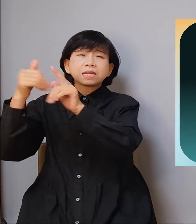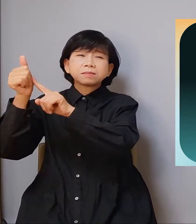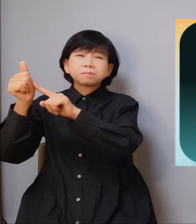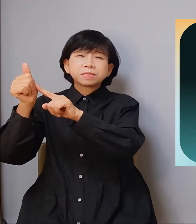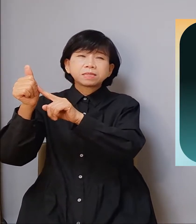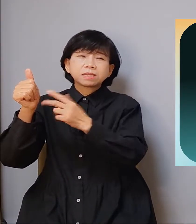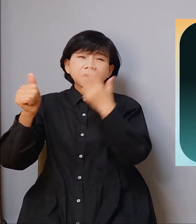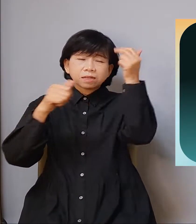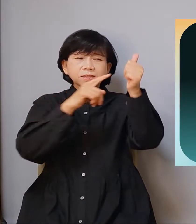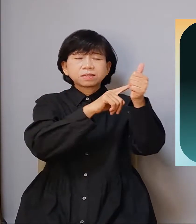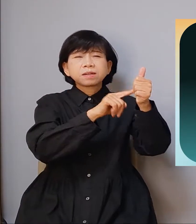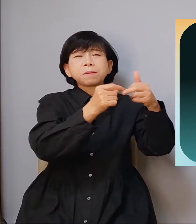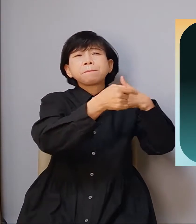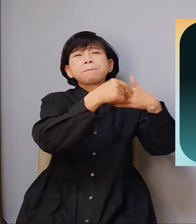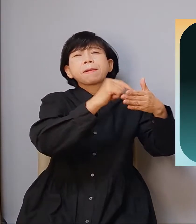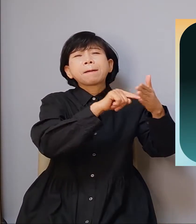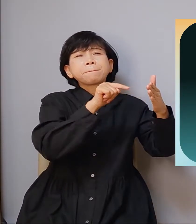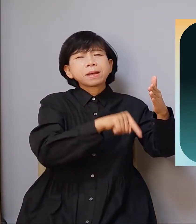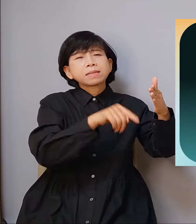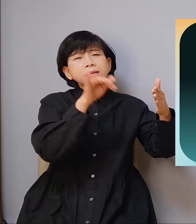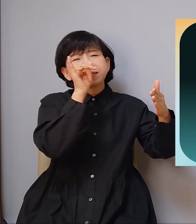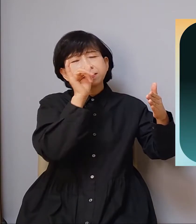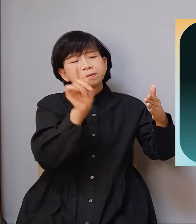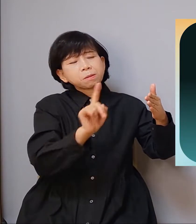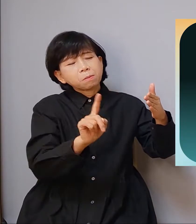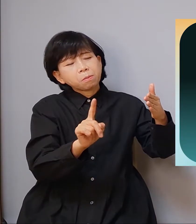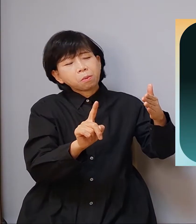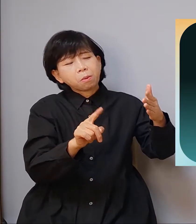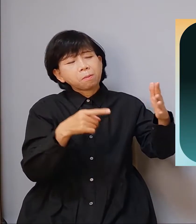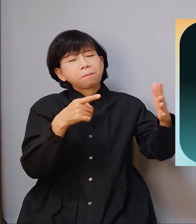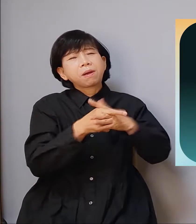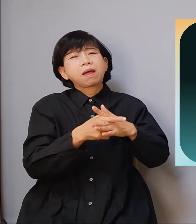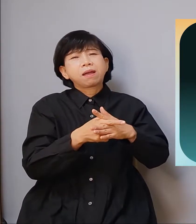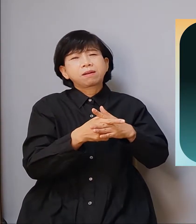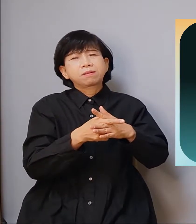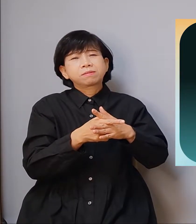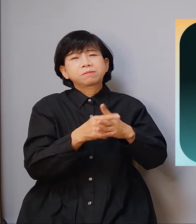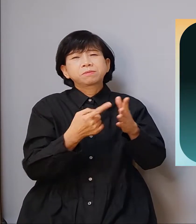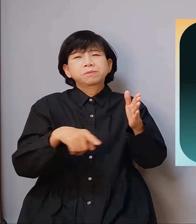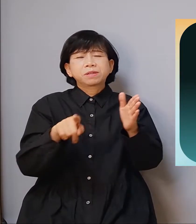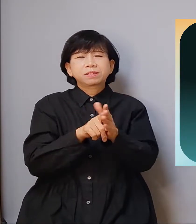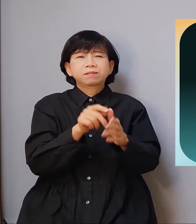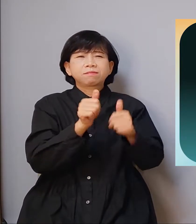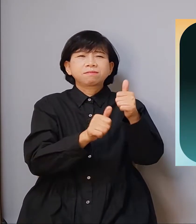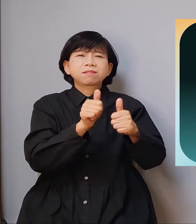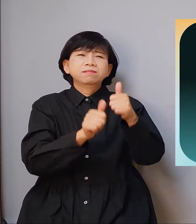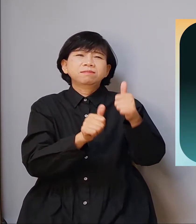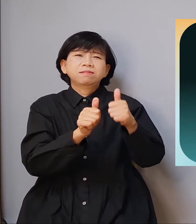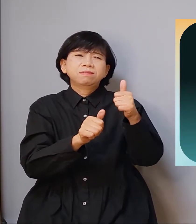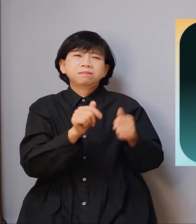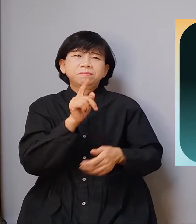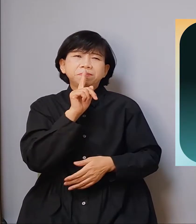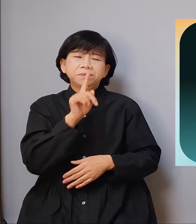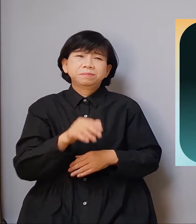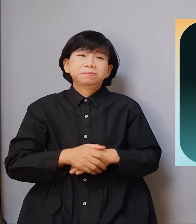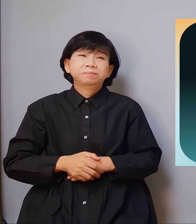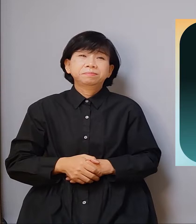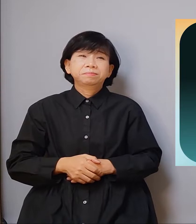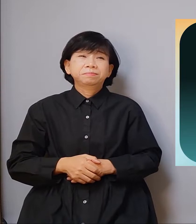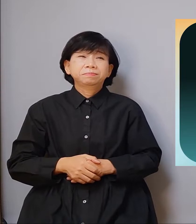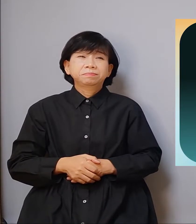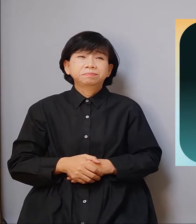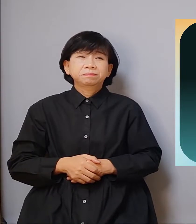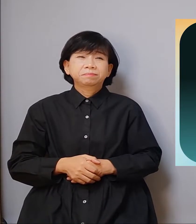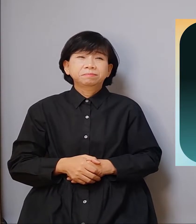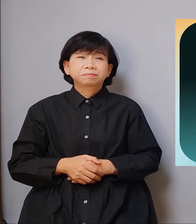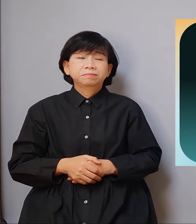시험하셨더라. 그 심중을 꽉 누르면 어떤 것이 나오는지 하나님이 테스트하신다라는 말씀이